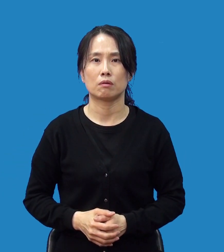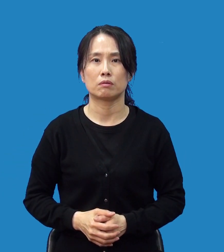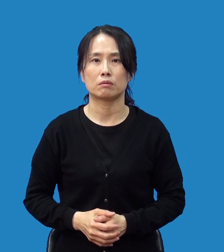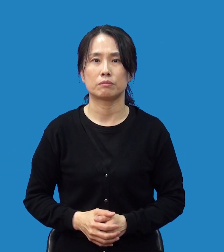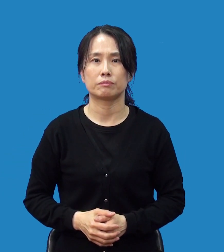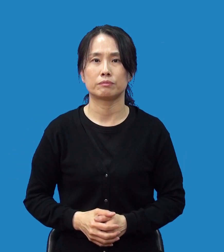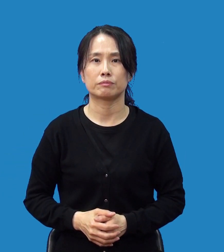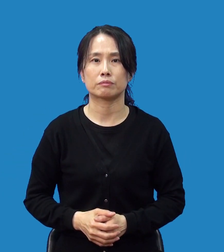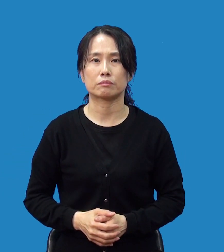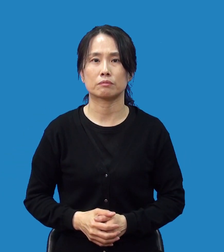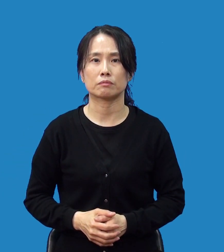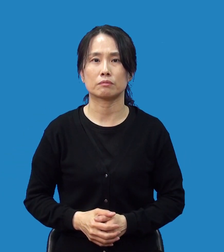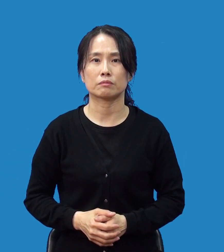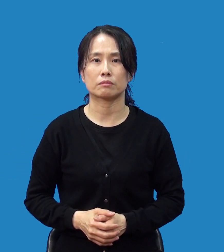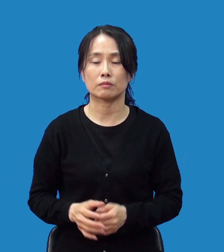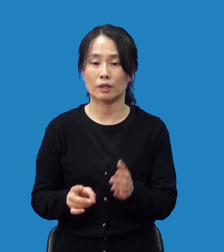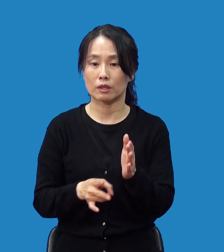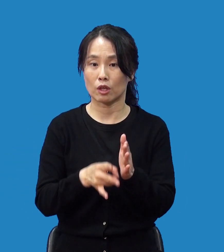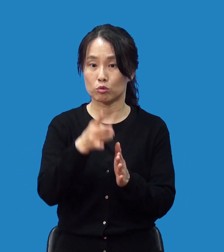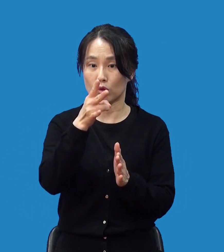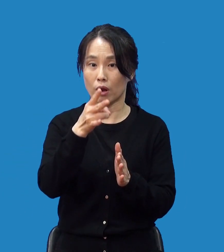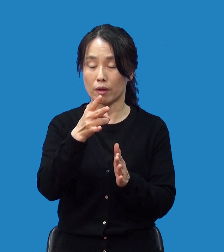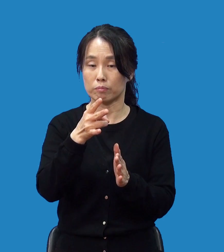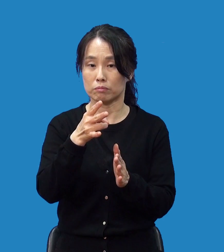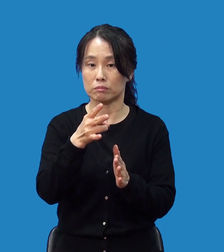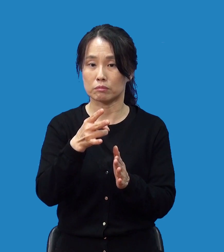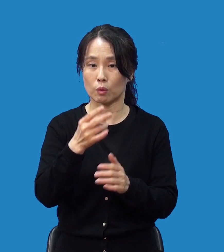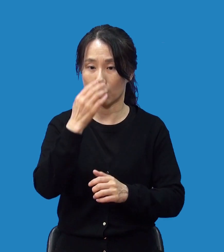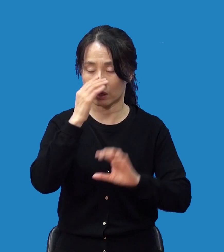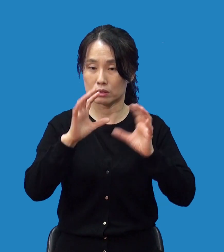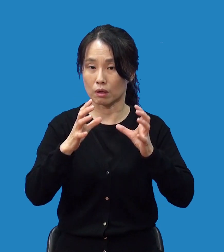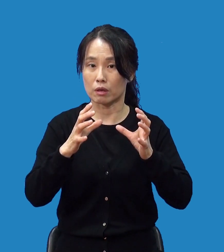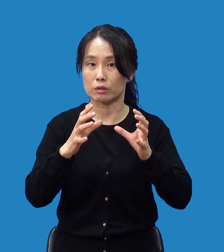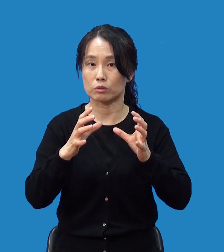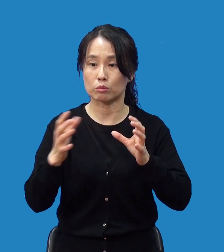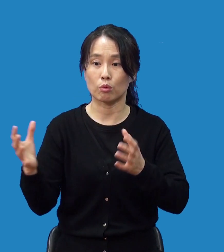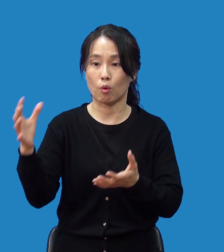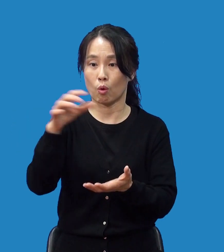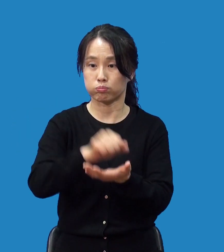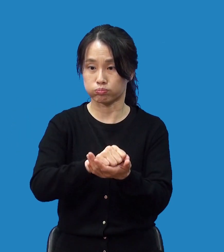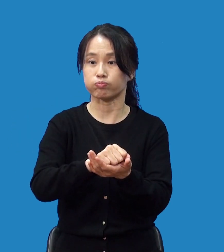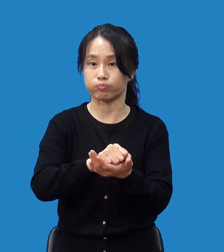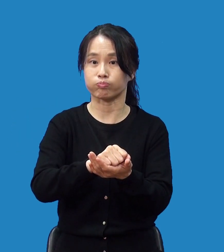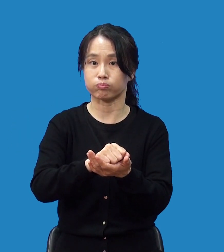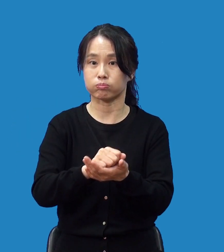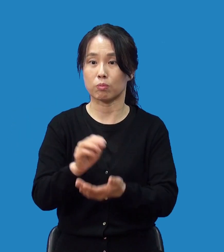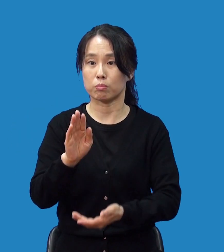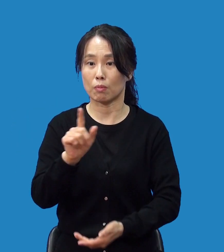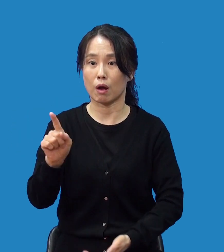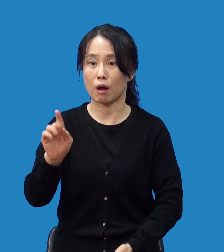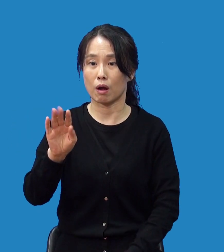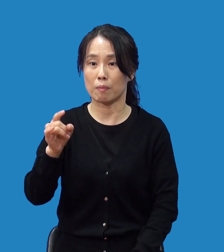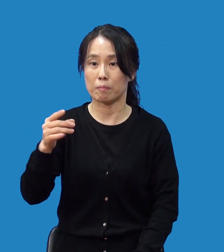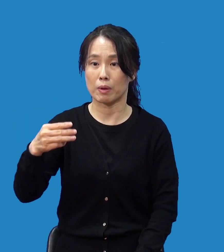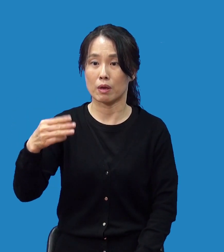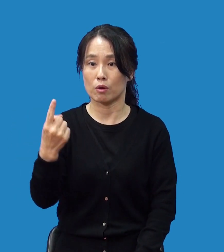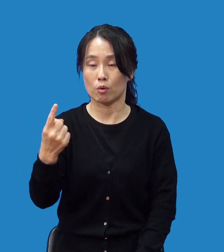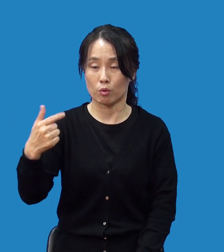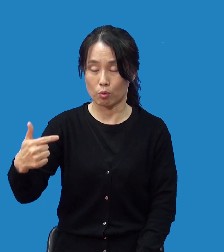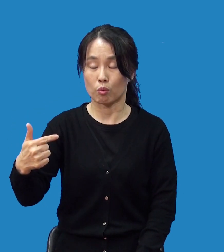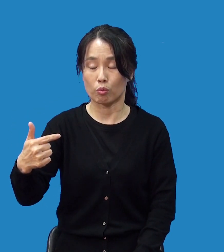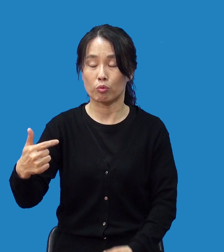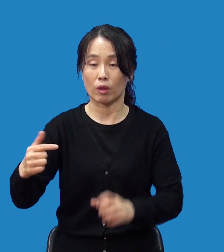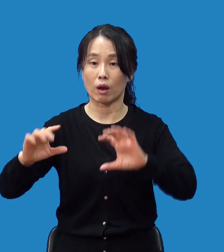성경의 기준으로 보면 예루살렘과 유다도 복속을 시킨 그런 제국이었습니다. 이랬던